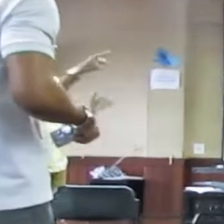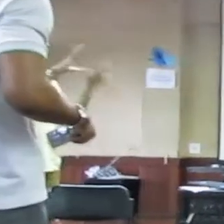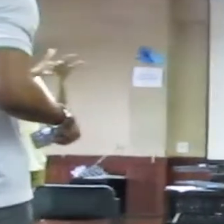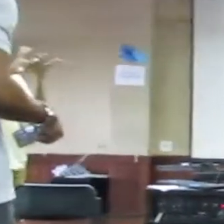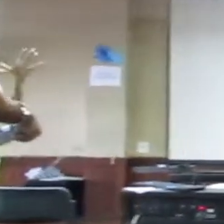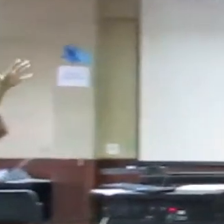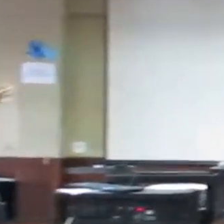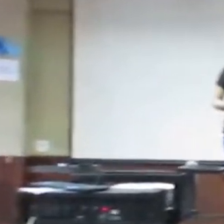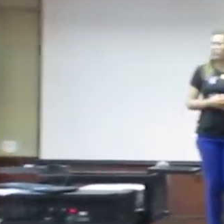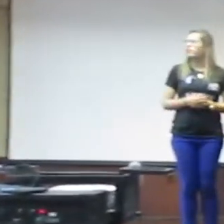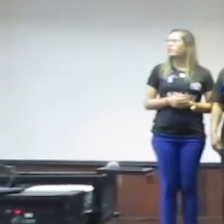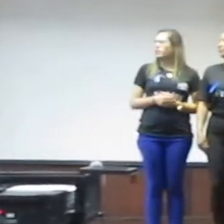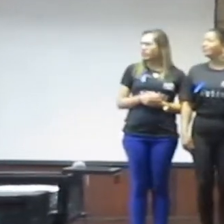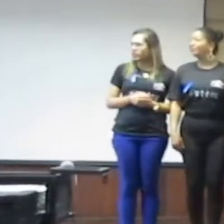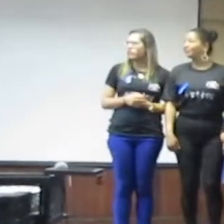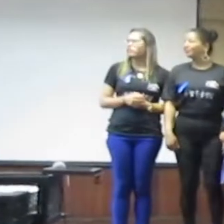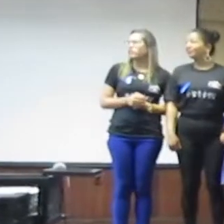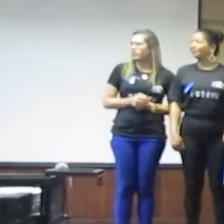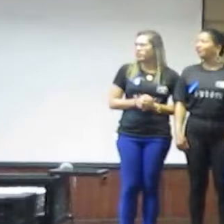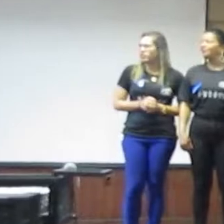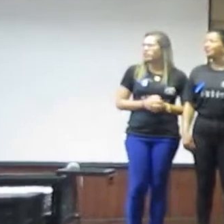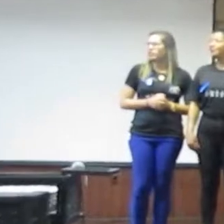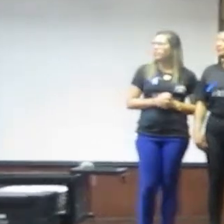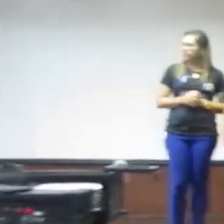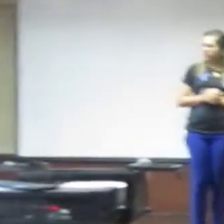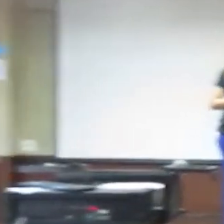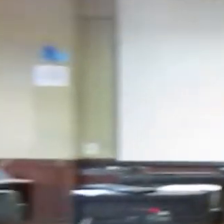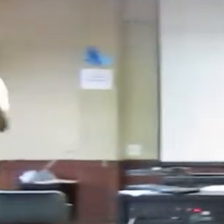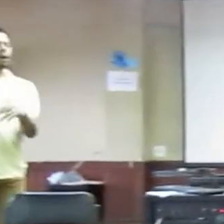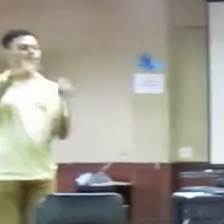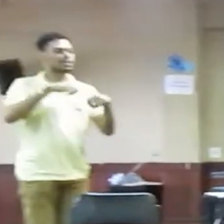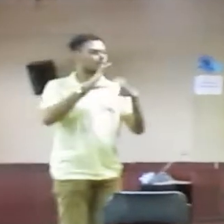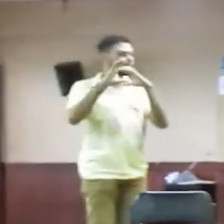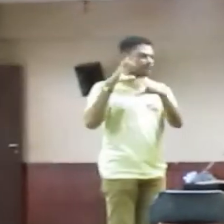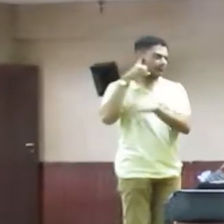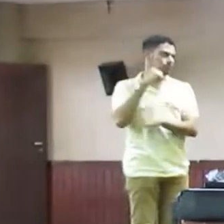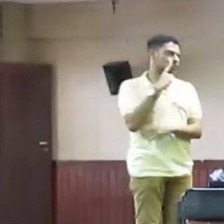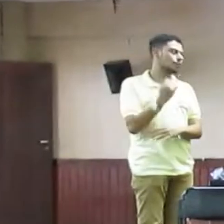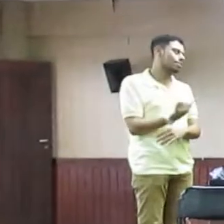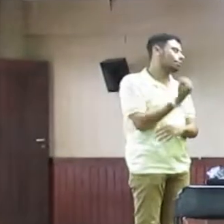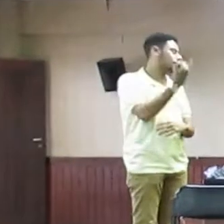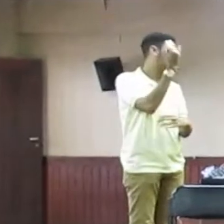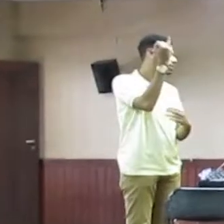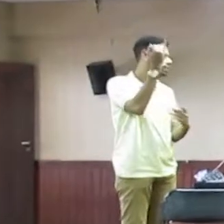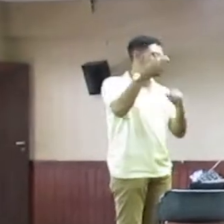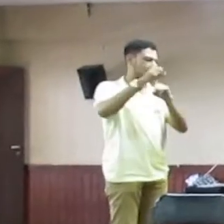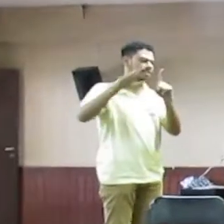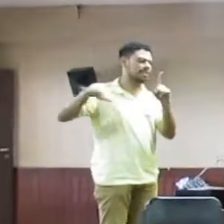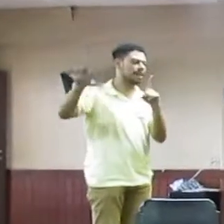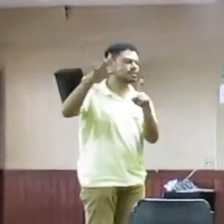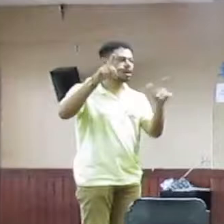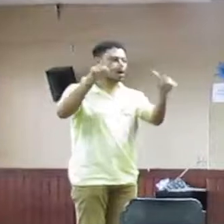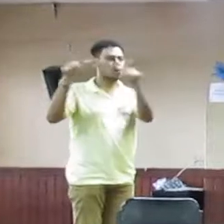obrigado por vocês se disponibilizarem a participar do curso de Libras, a aprender mais, para poder se comunicar com os surdos. Isso é muito importante